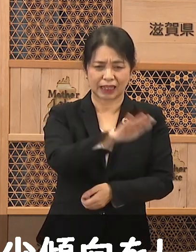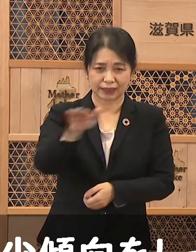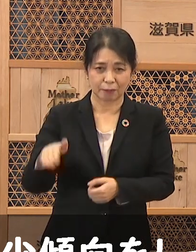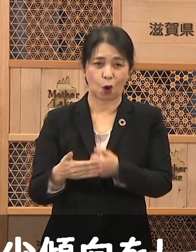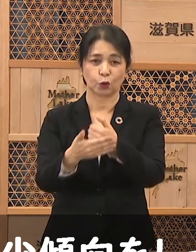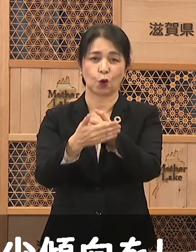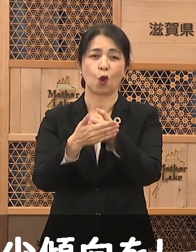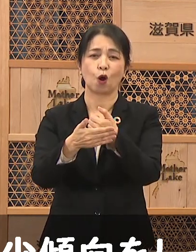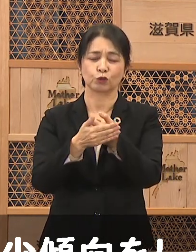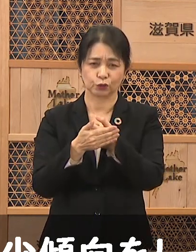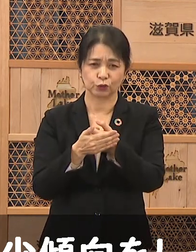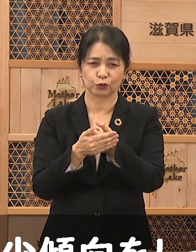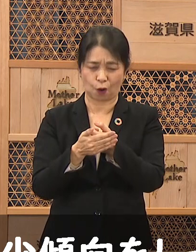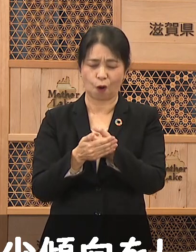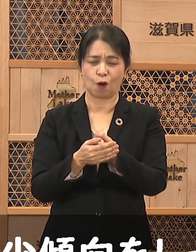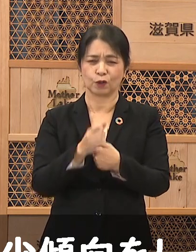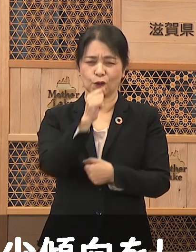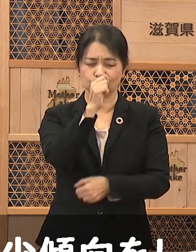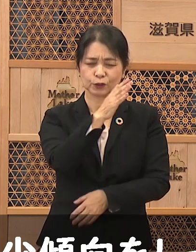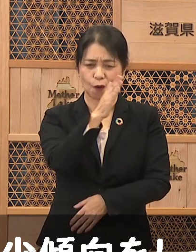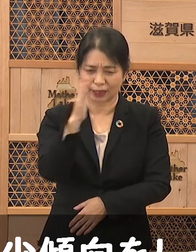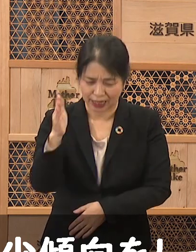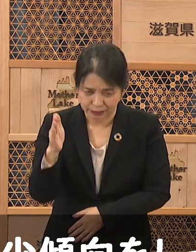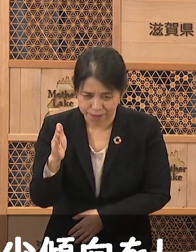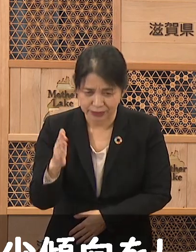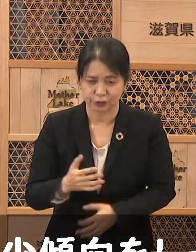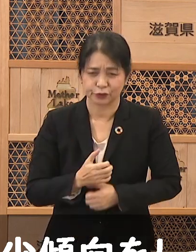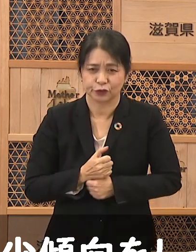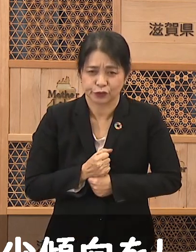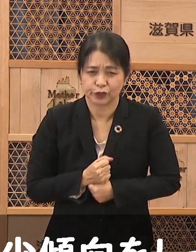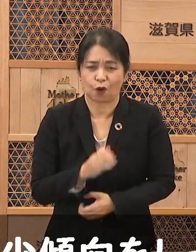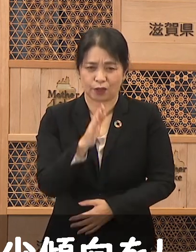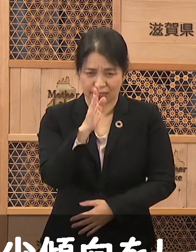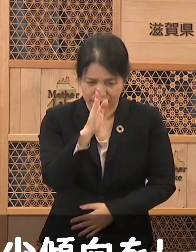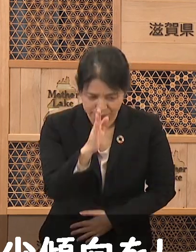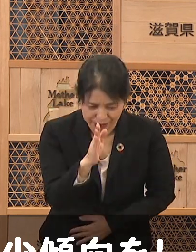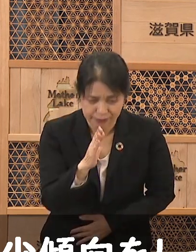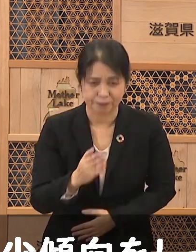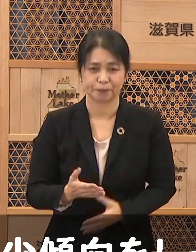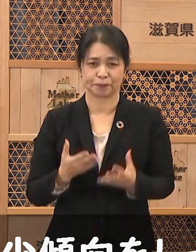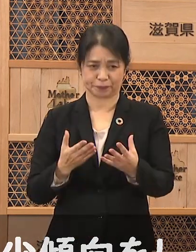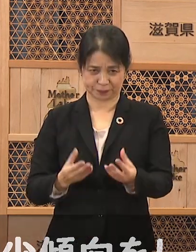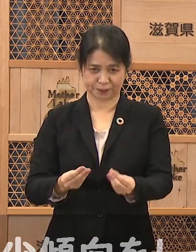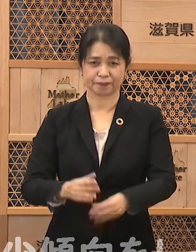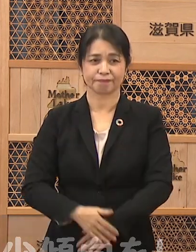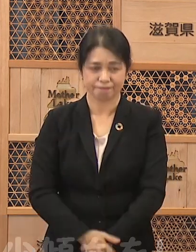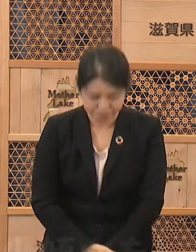力を重ねて付してお願い申し上げて、私からのコメントとさせていただきます。